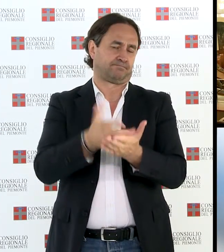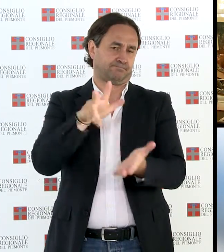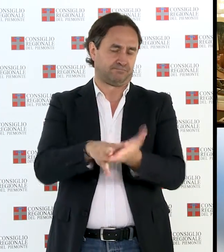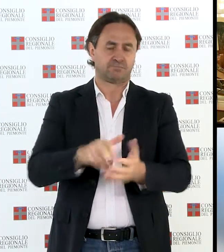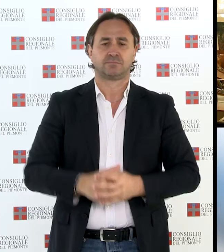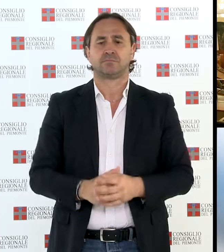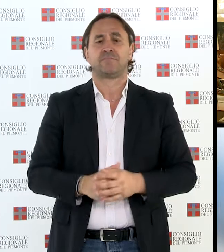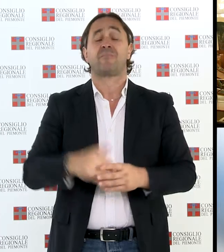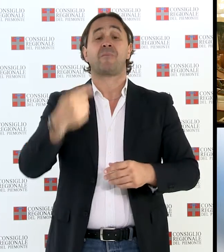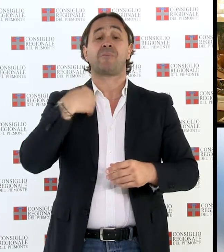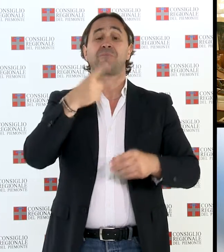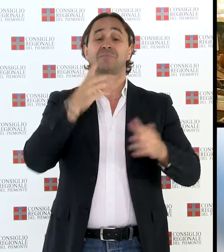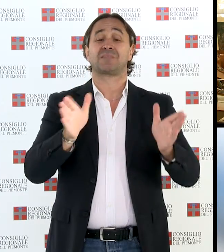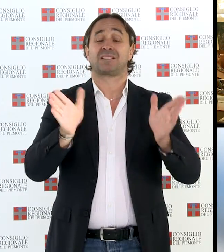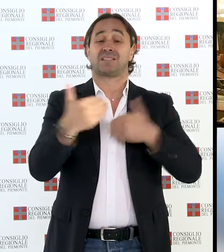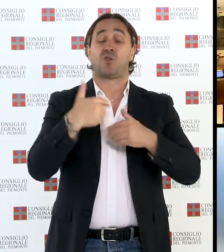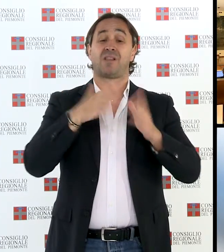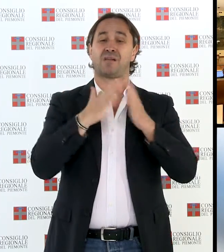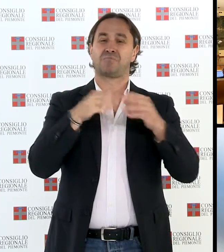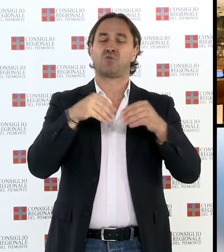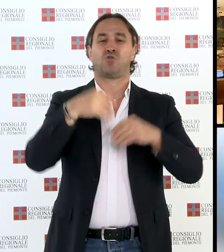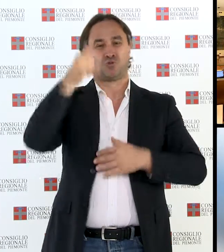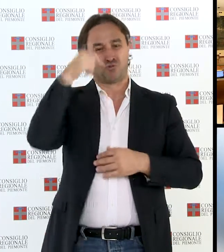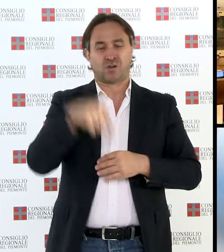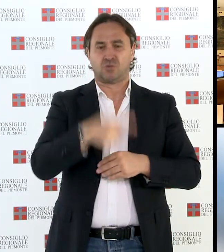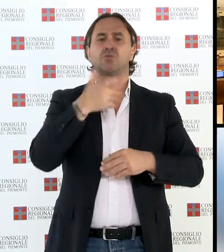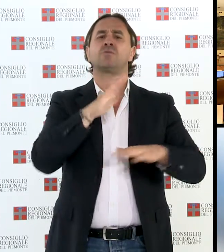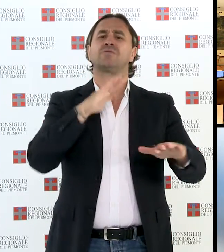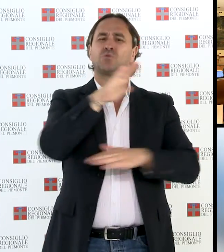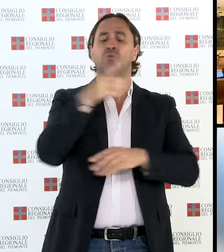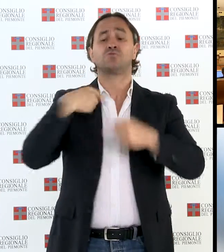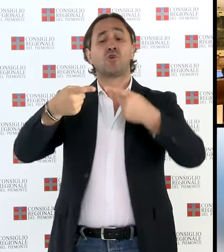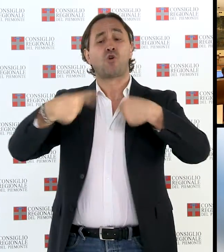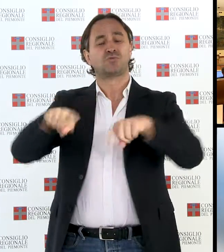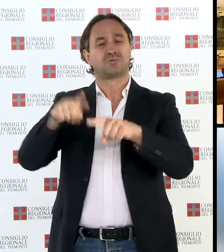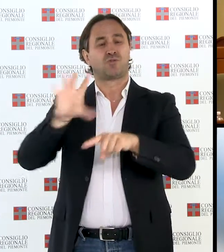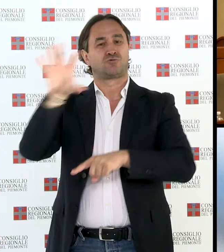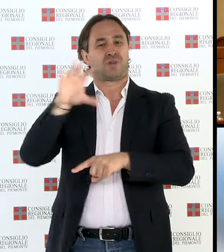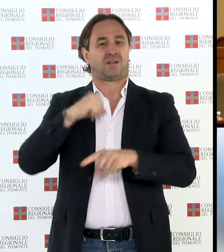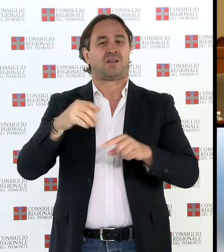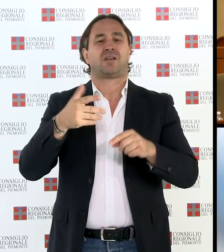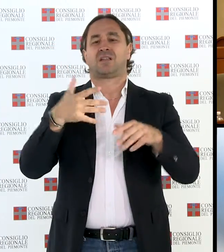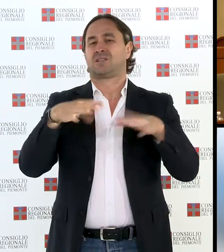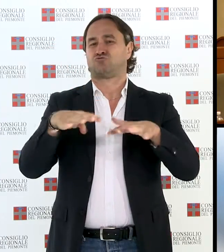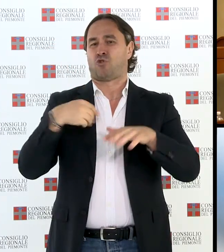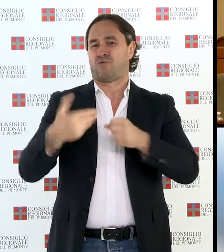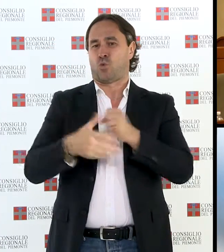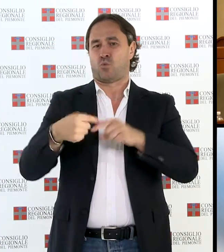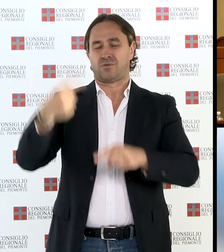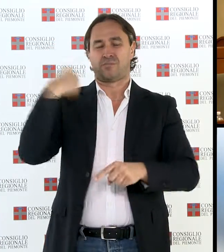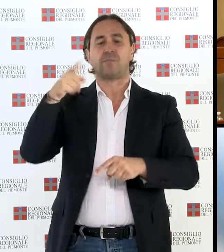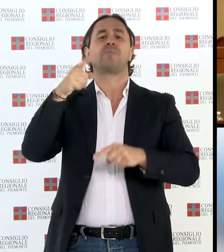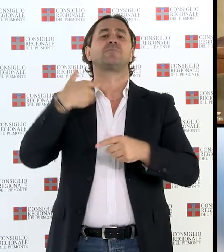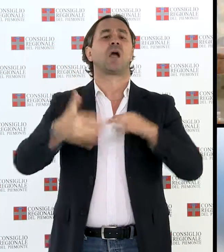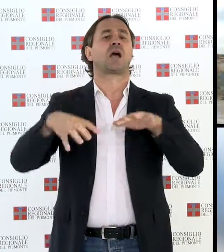Quale futuro per il Salone del Libro di Torino? Se ne è discusso nel Consiglio regionale del 19 luglio con la comunicazione dell'assessore alla